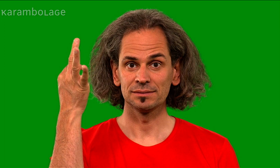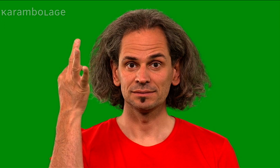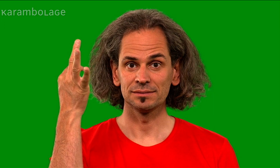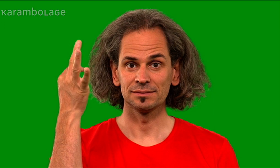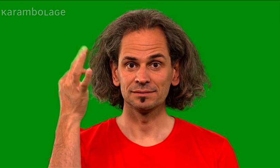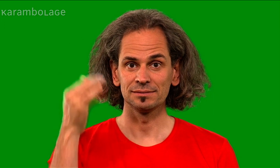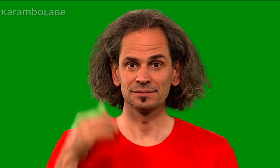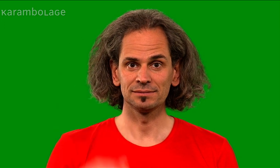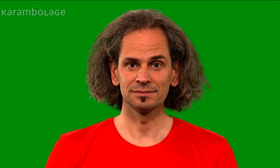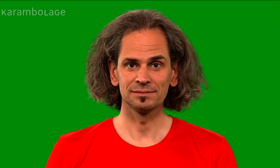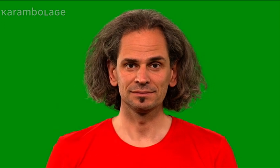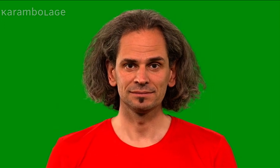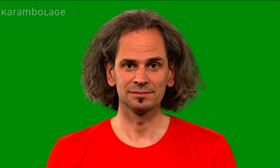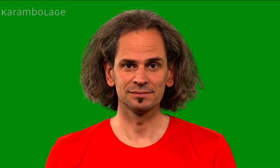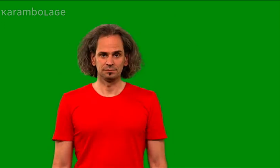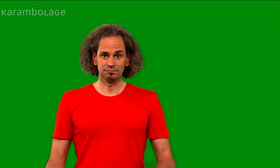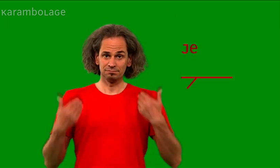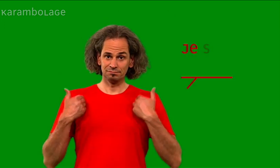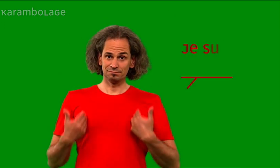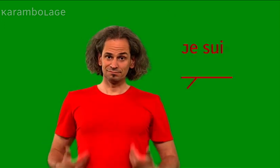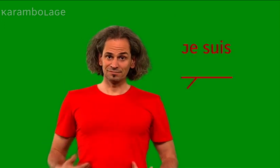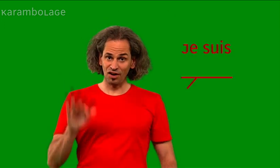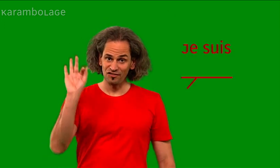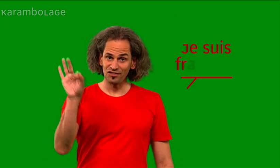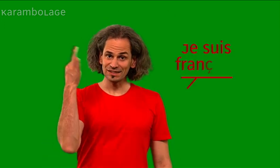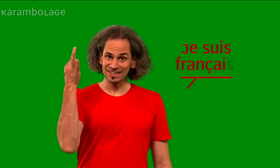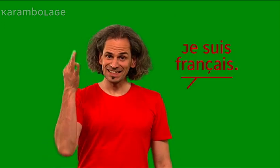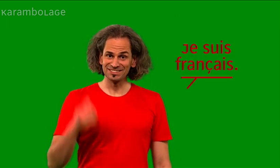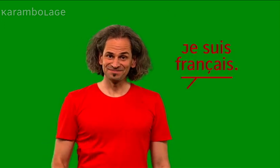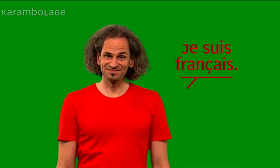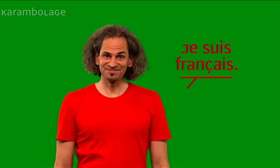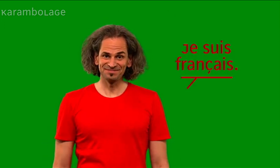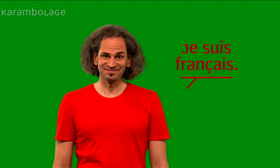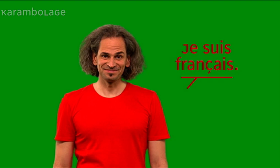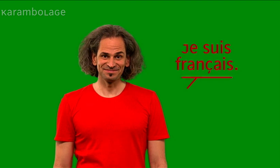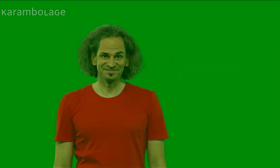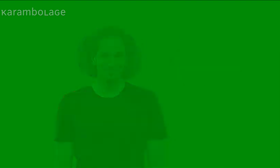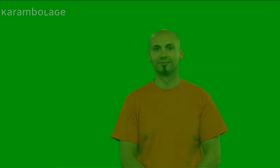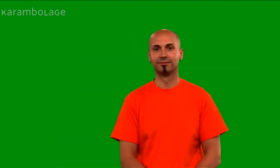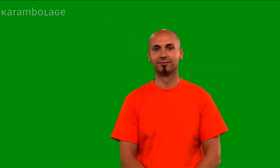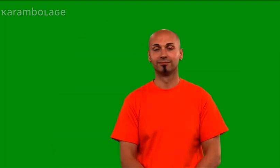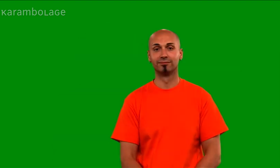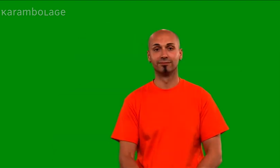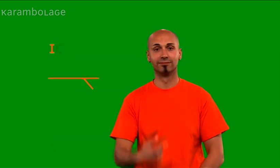dreht das Handgelenk nach hinten. Ich bin Franzose. Und Marek sagt uns,